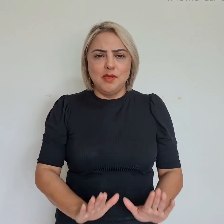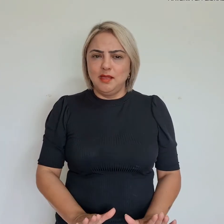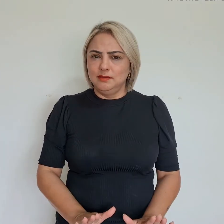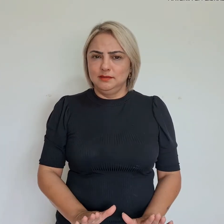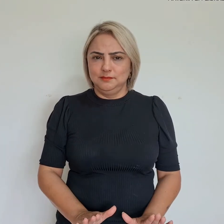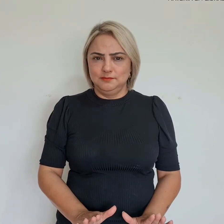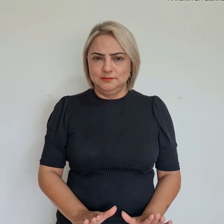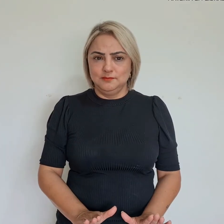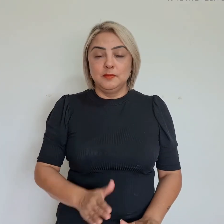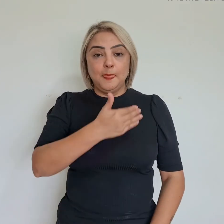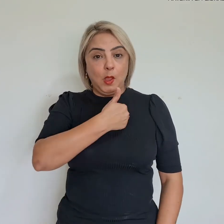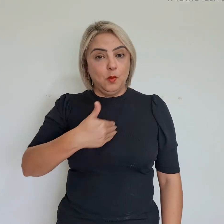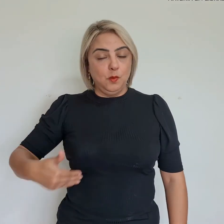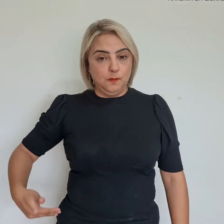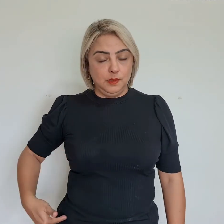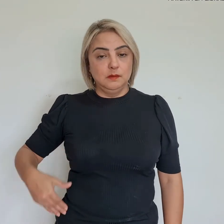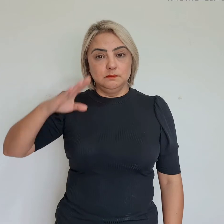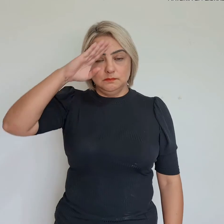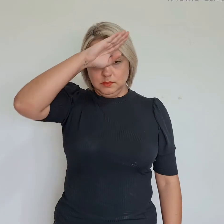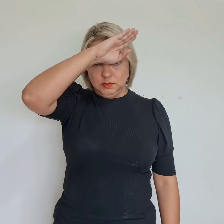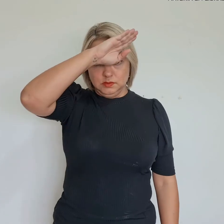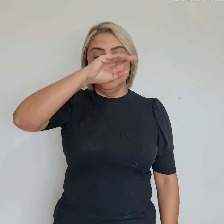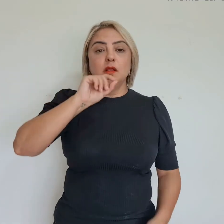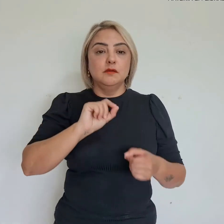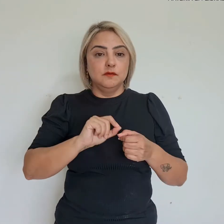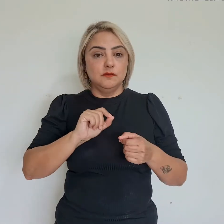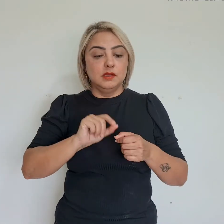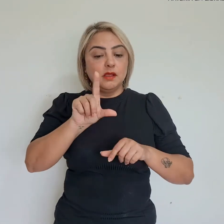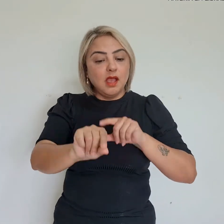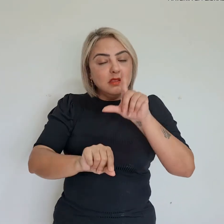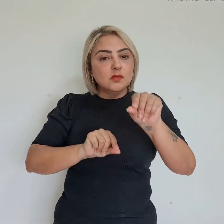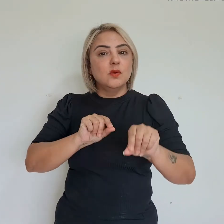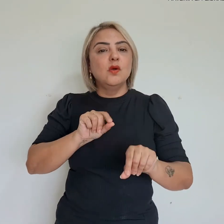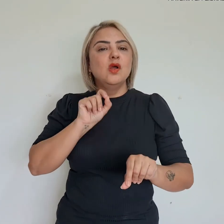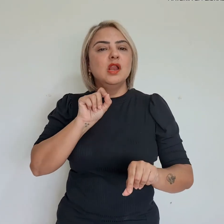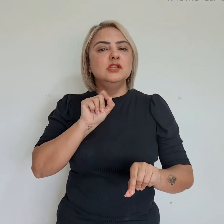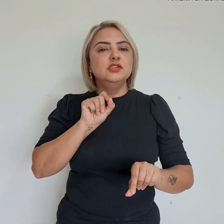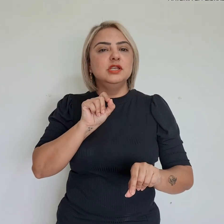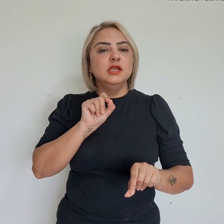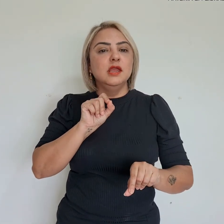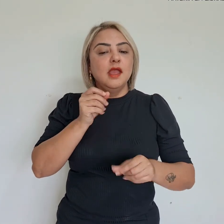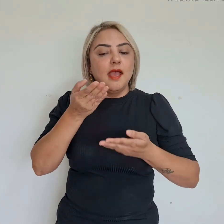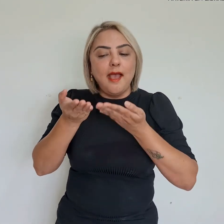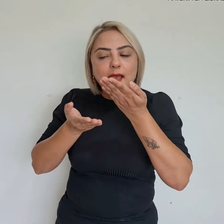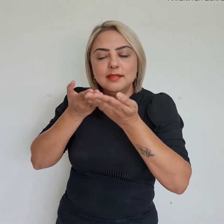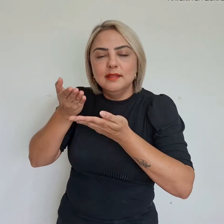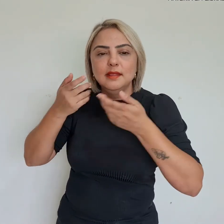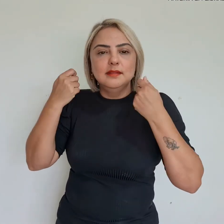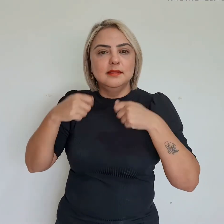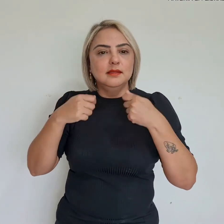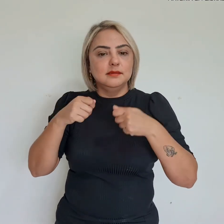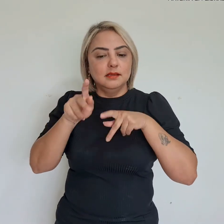O governo Bolsonaro fez a opção de, em vez de atender às necessidades da